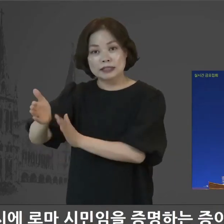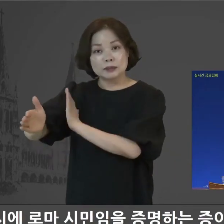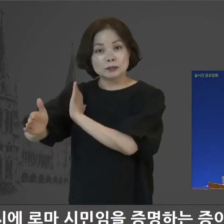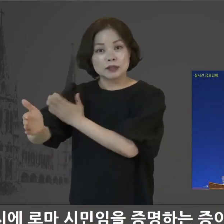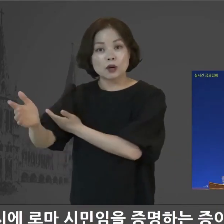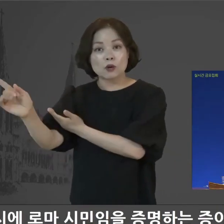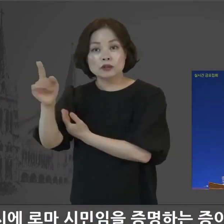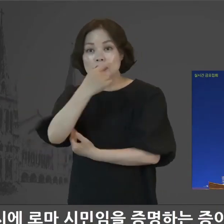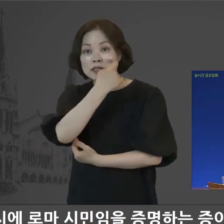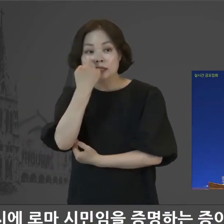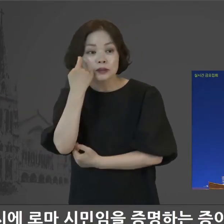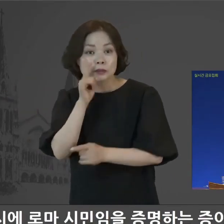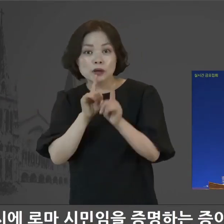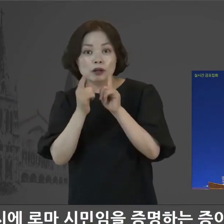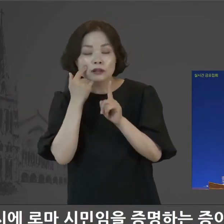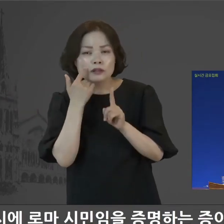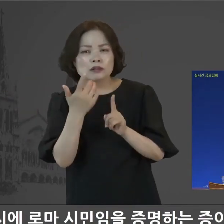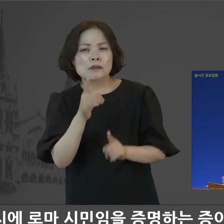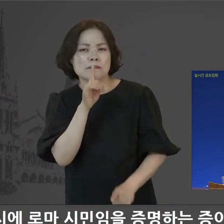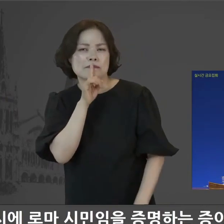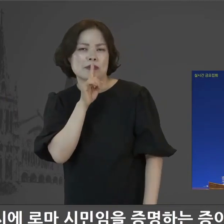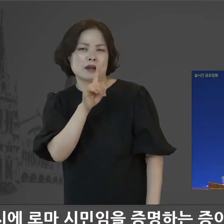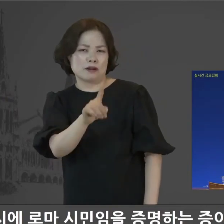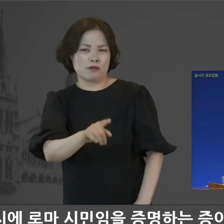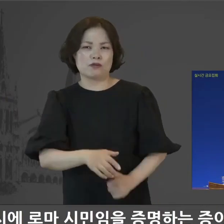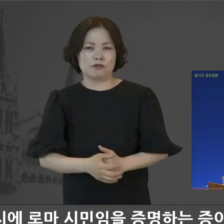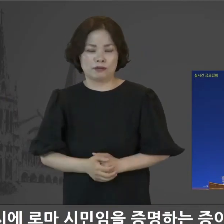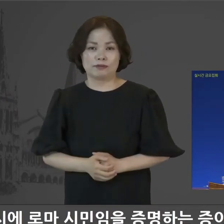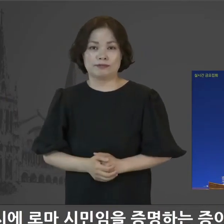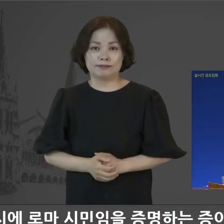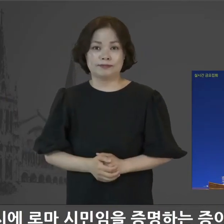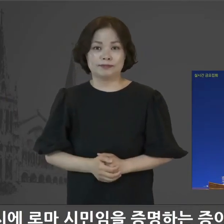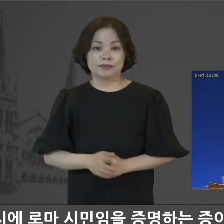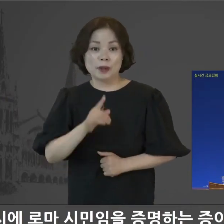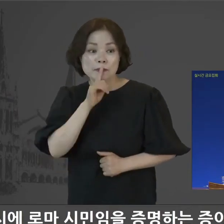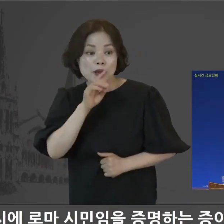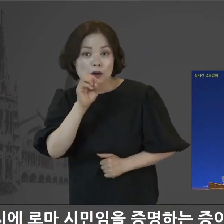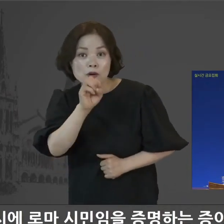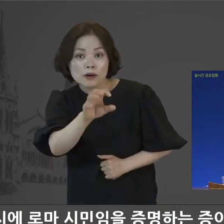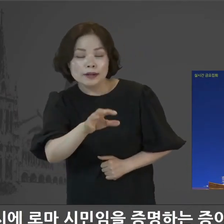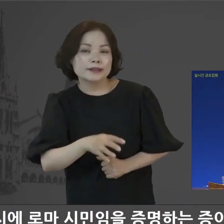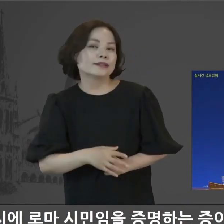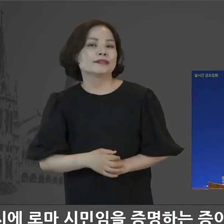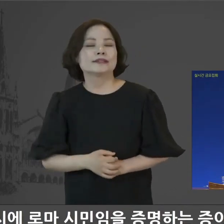어떻게 증명합니까? 말로 얘기하는 거예요. 말로 얘기하는데